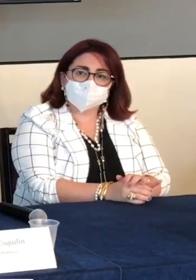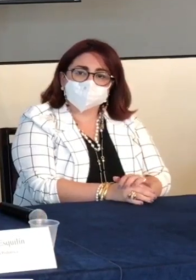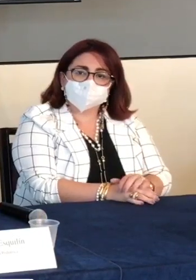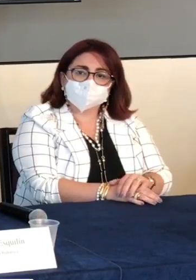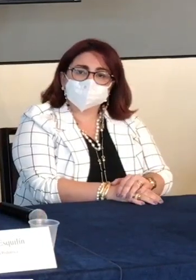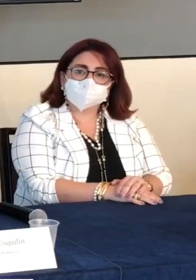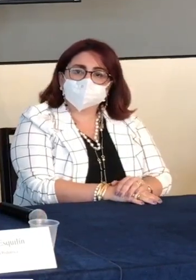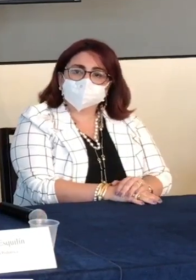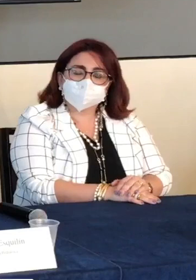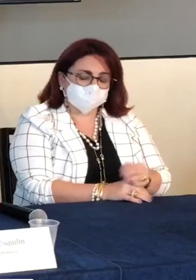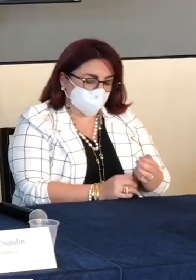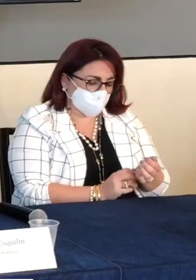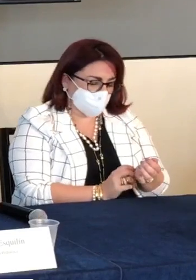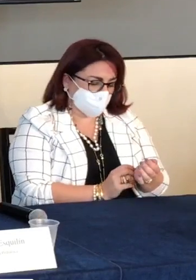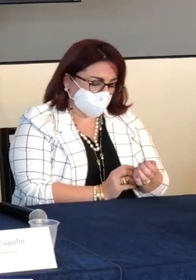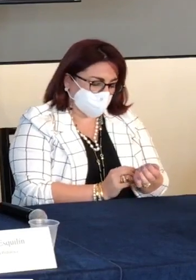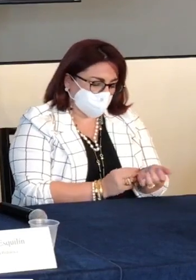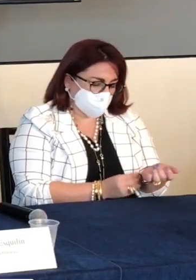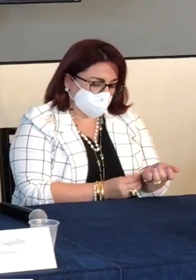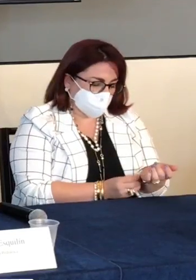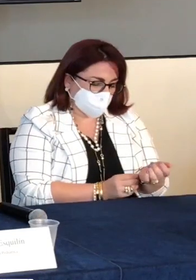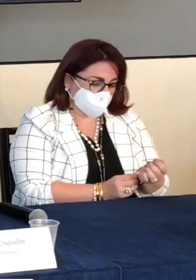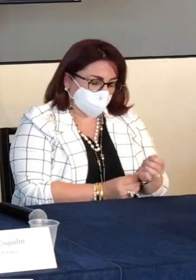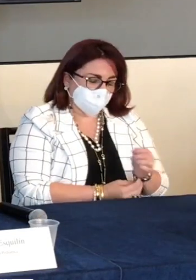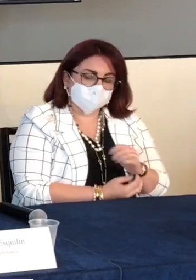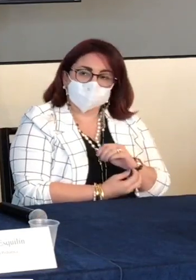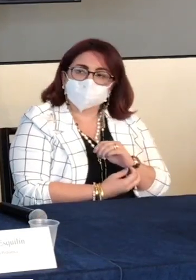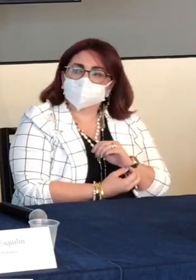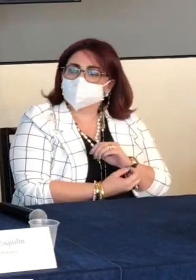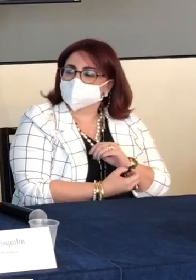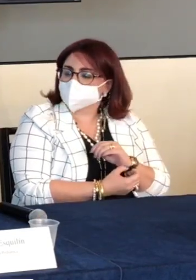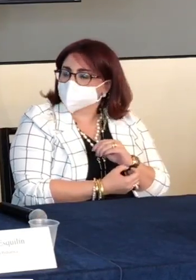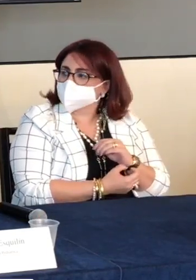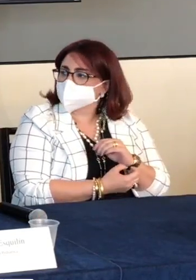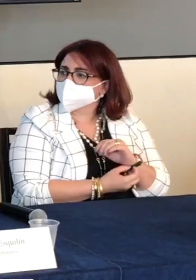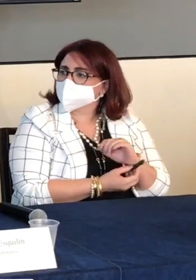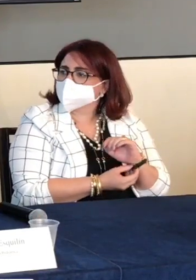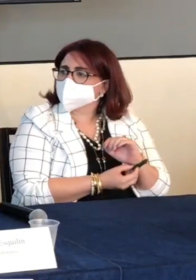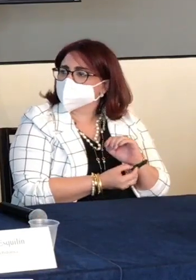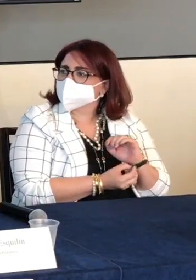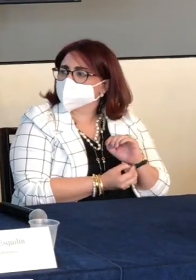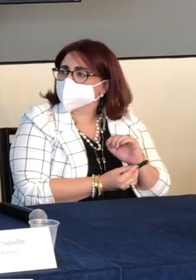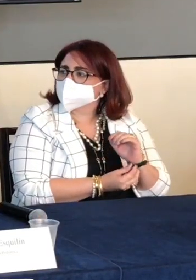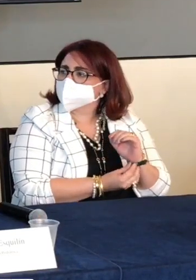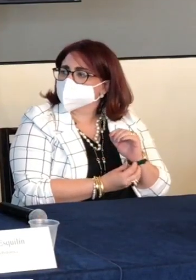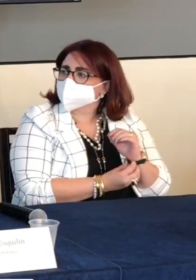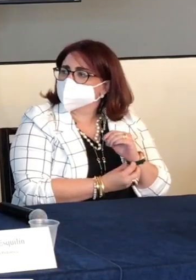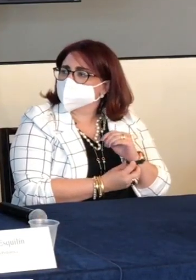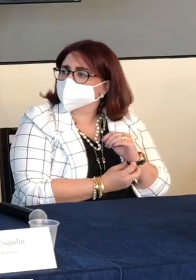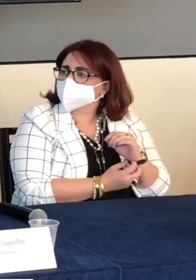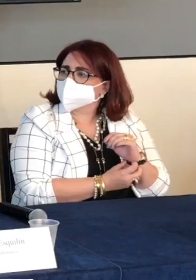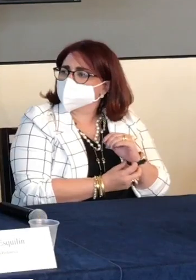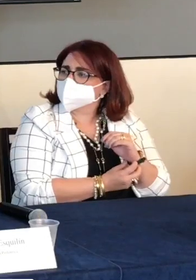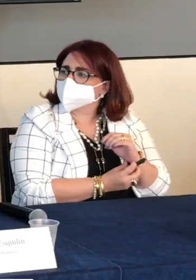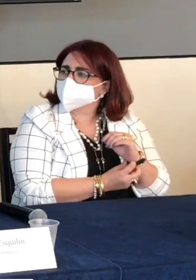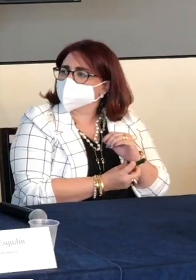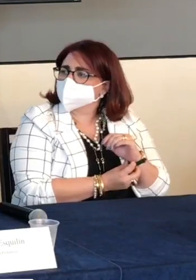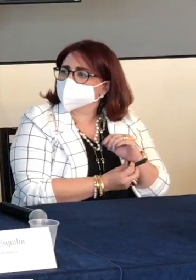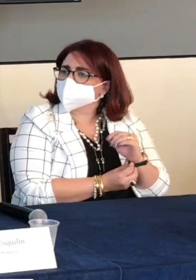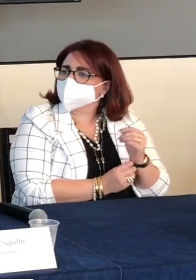volviendo a la pregunta original, sí, hemos tenido una escasez, lamentablemente una disminución en las visitas de rutina y